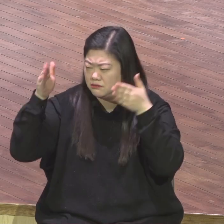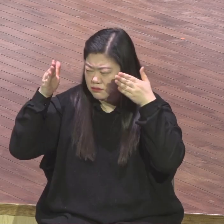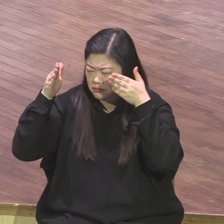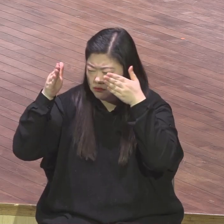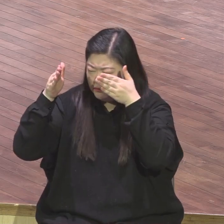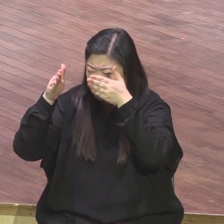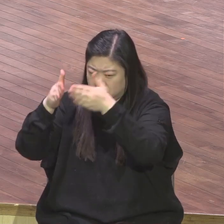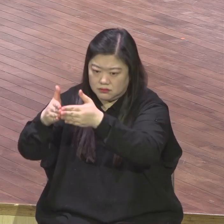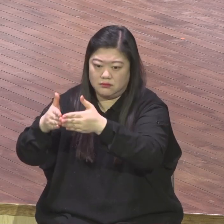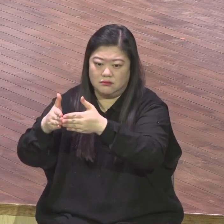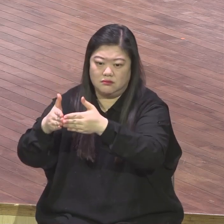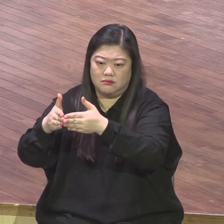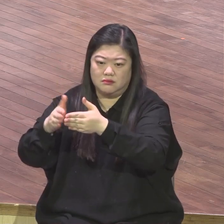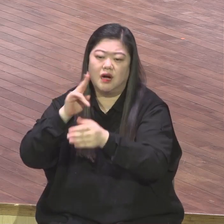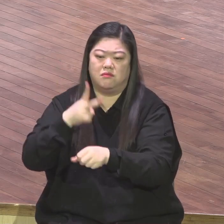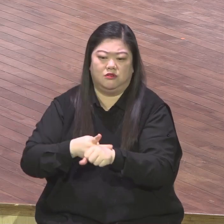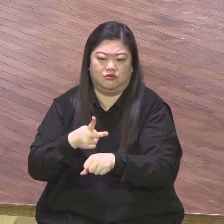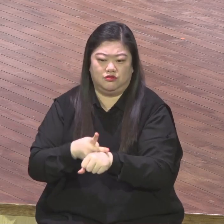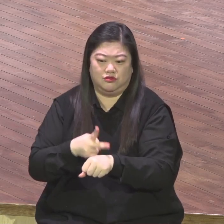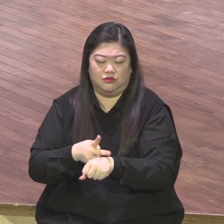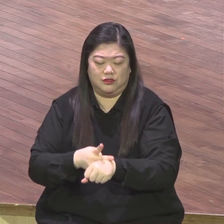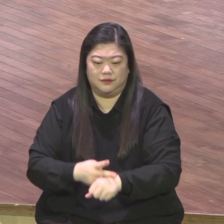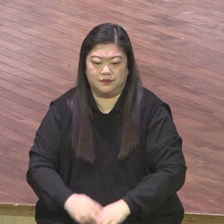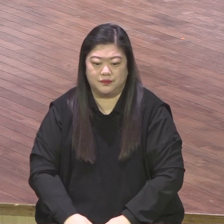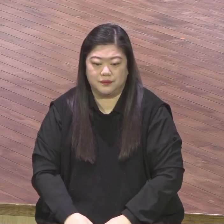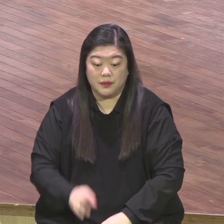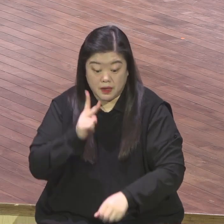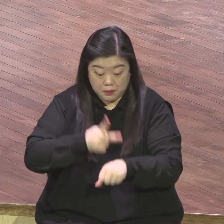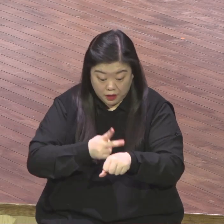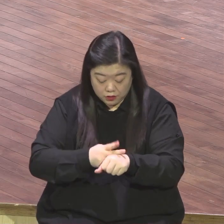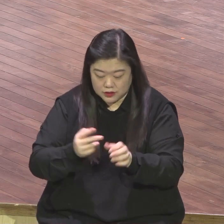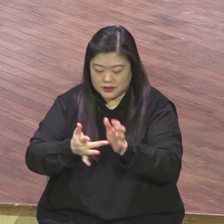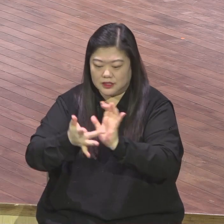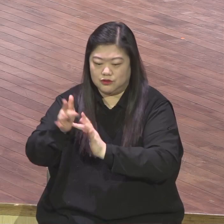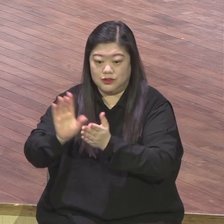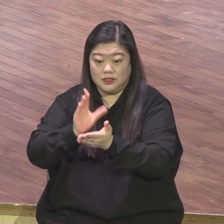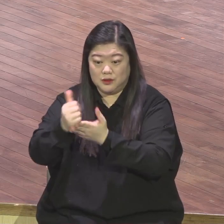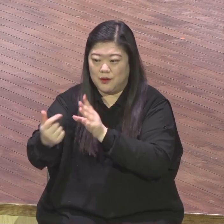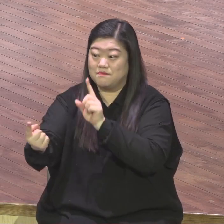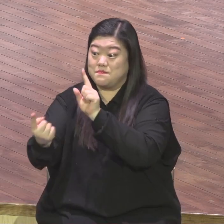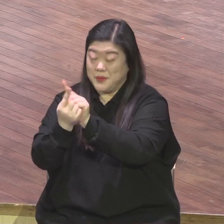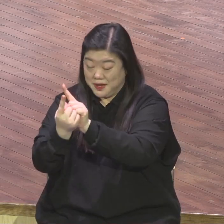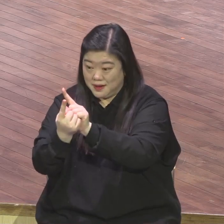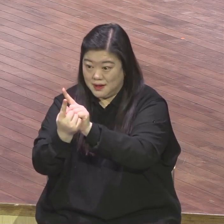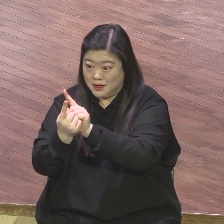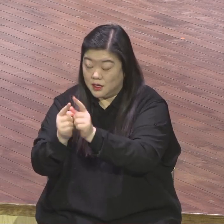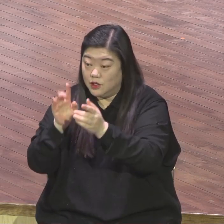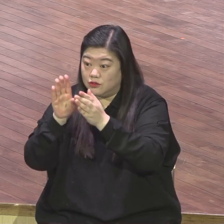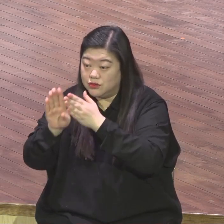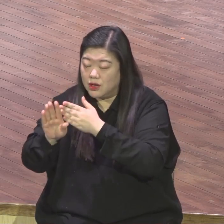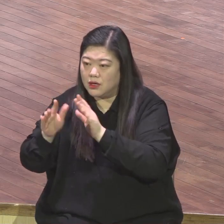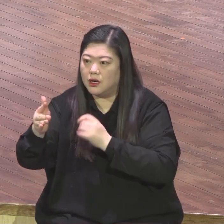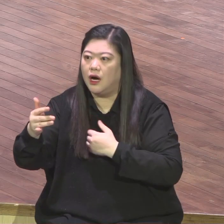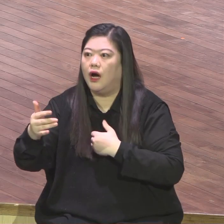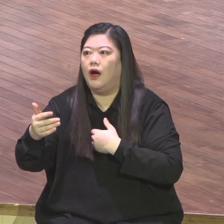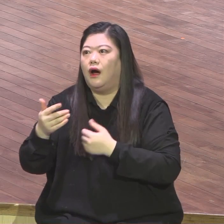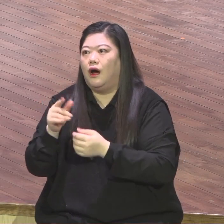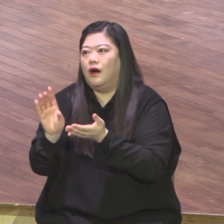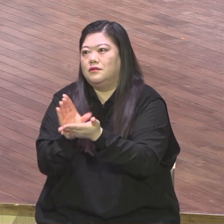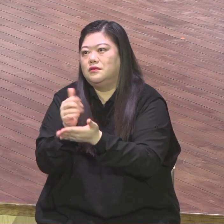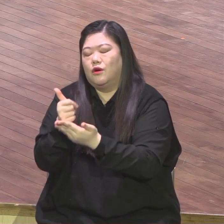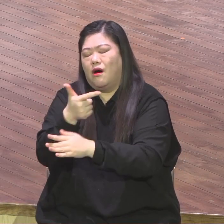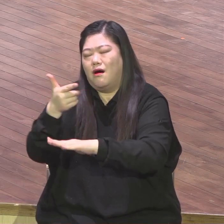부활하신 예수 그리스도를 만난 이후에 자기 자신은 그리스도 예수께 사로잡힌 상태가 되었다.